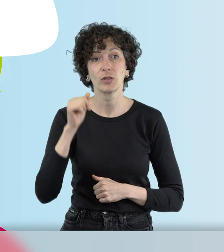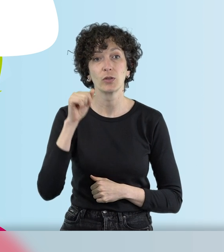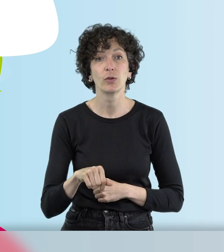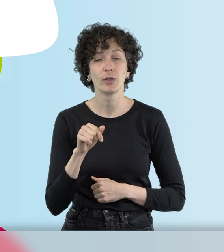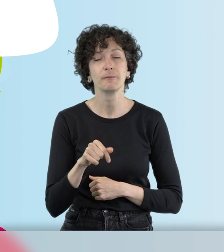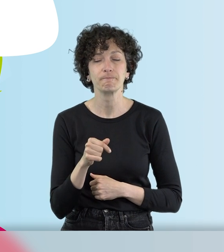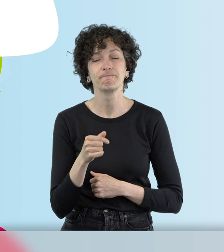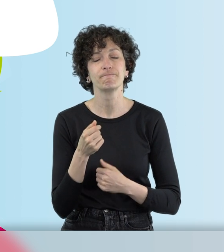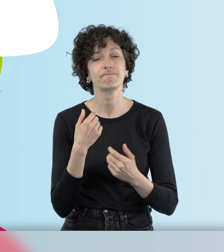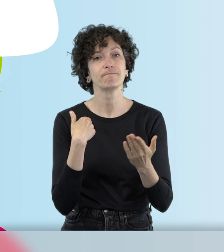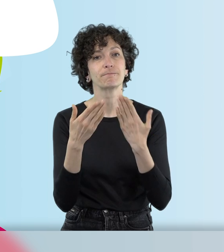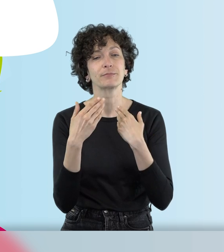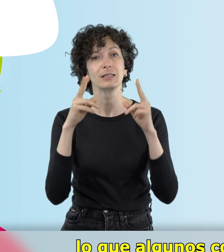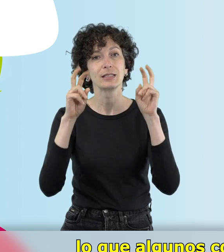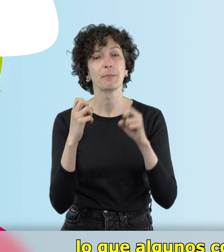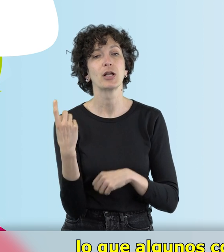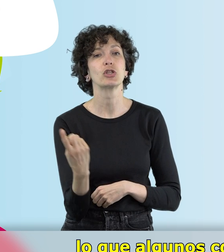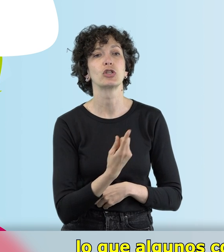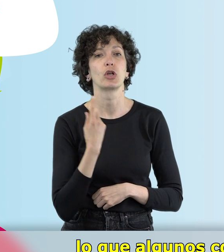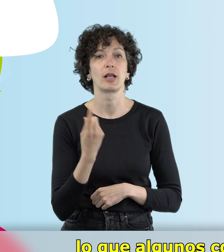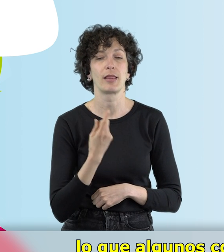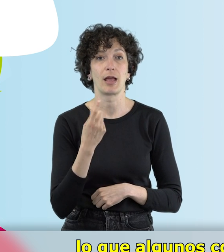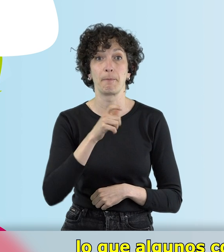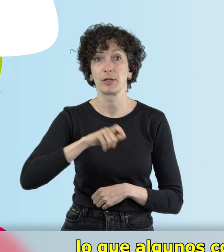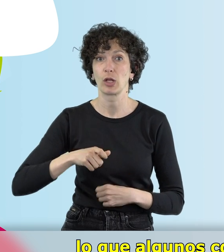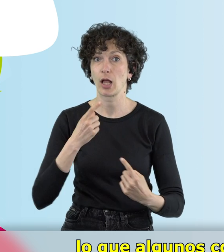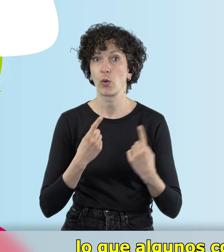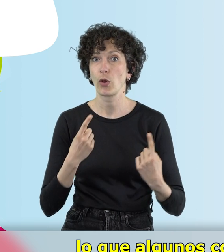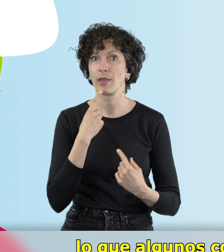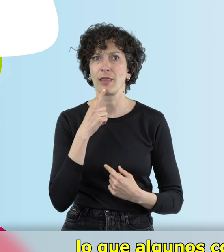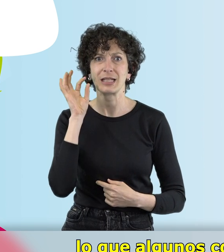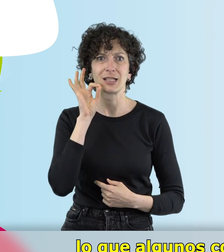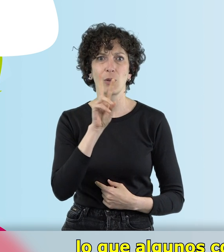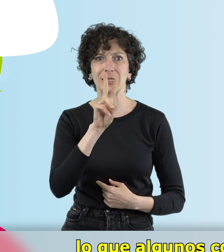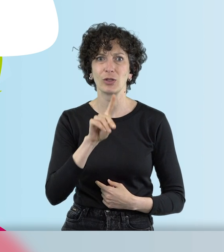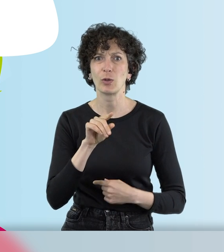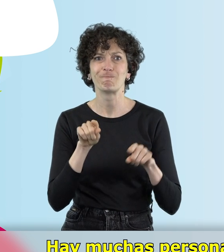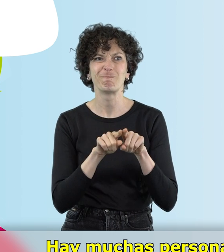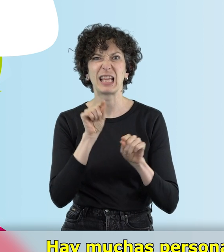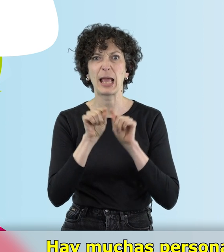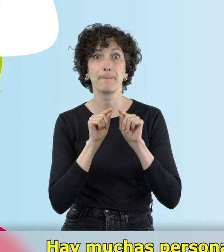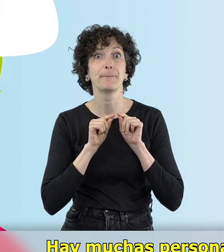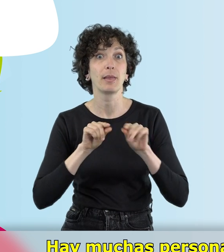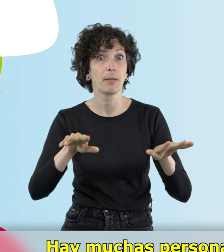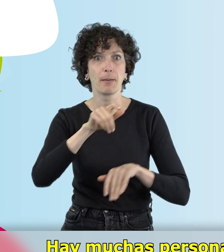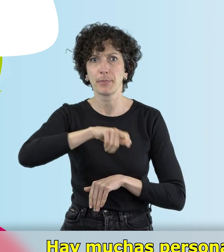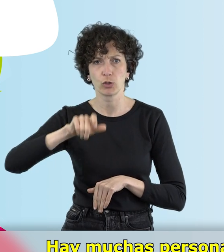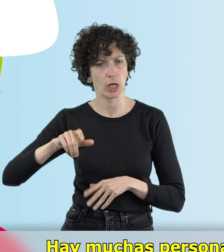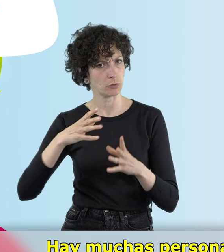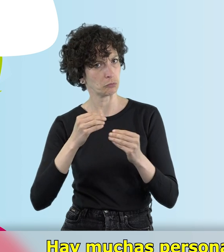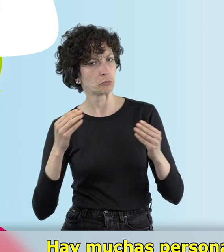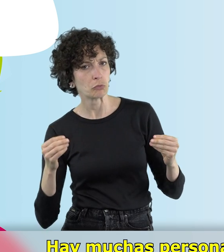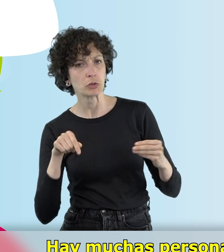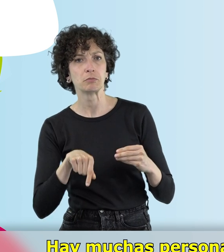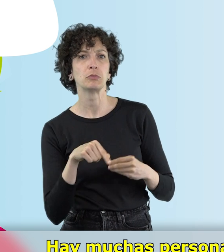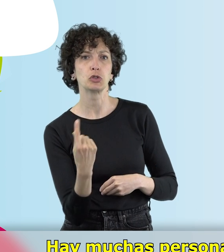Hoy vamos a hablar sobre la soledad, lo que algunos consideran la epidemia del siglo XXI. Hay muchas personas que eligen